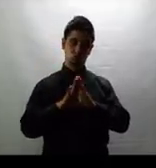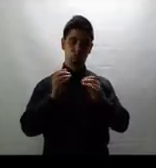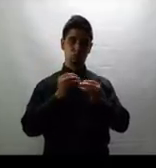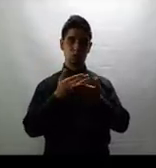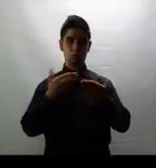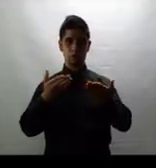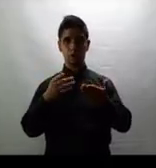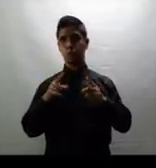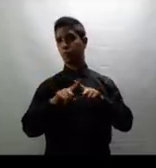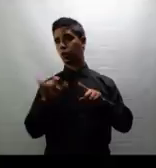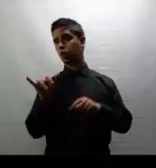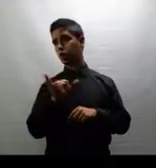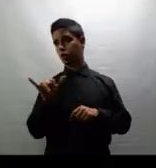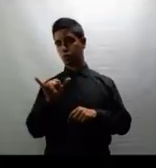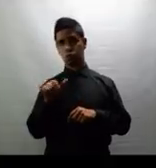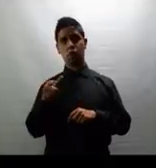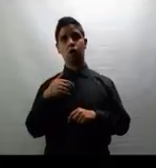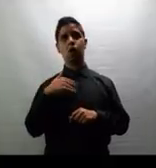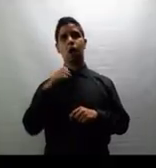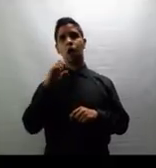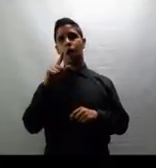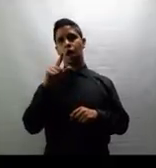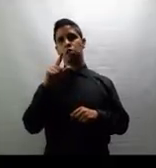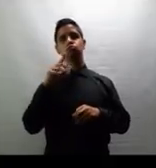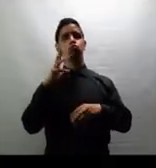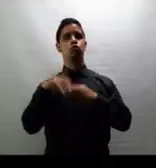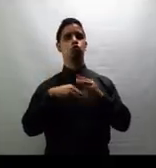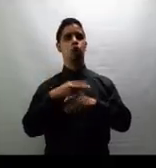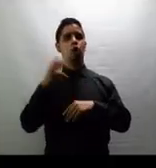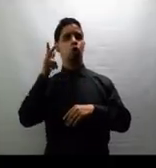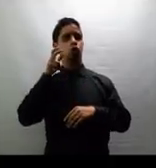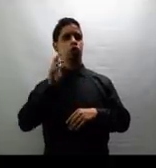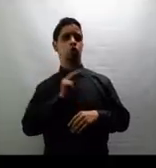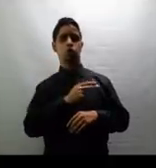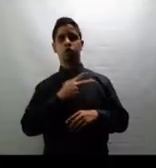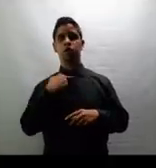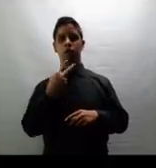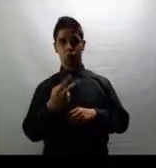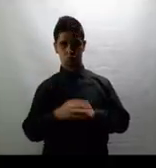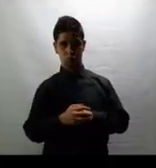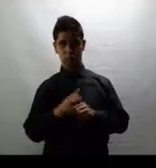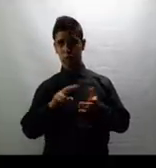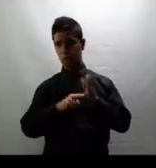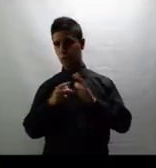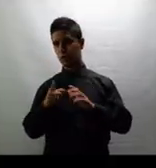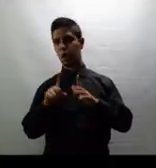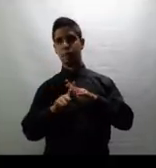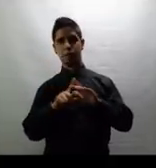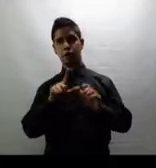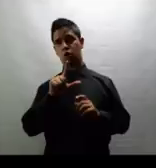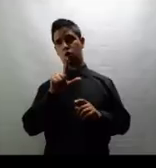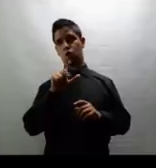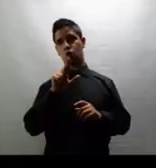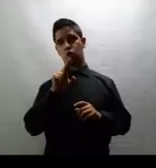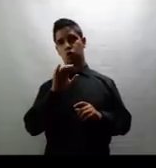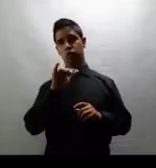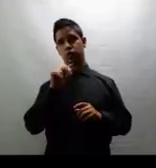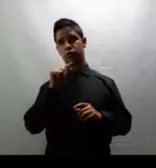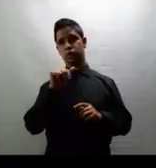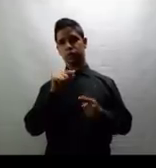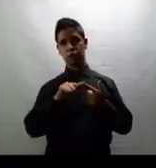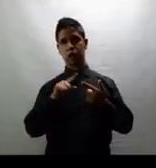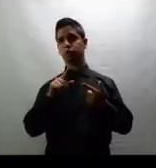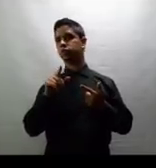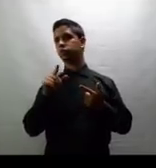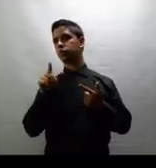se había hecho la campaña el mundo escucha nuestra voz y aquella voz era lucecita y la ribera este es tu triunfo